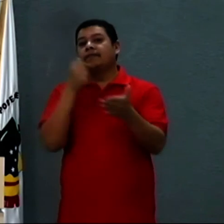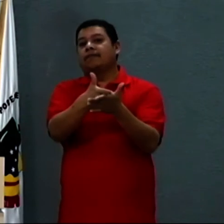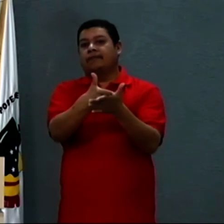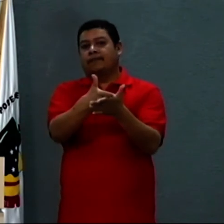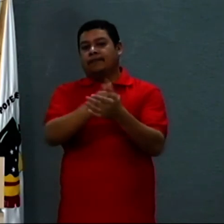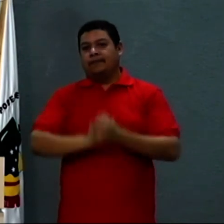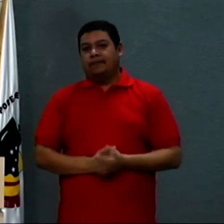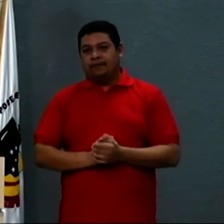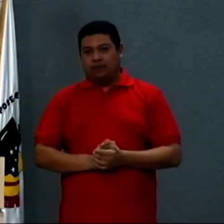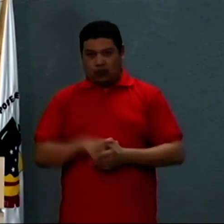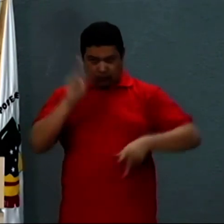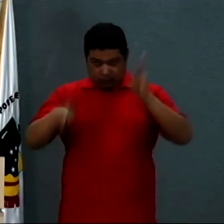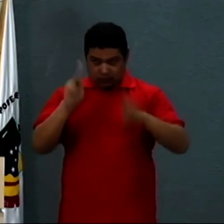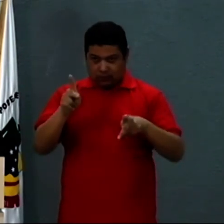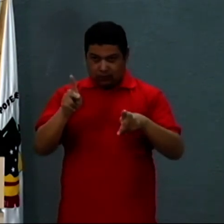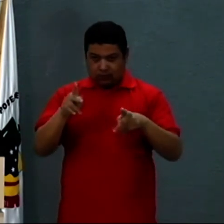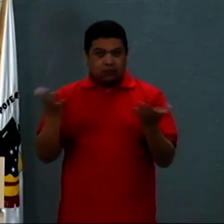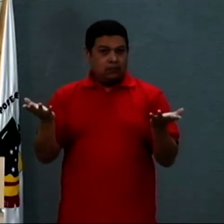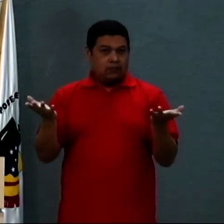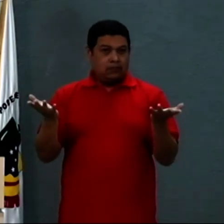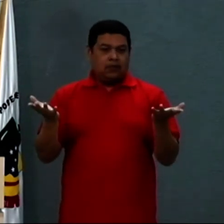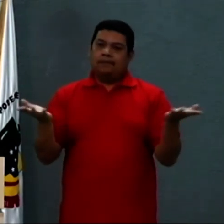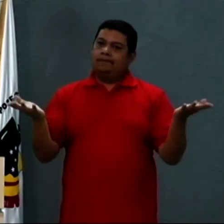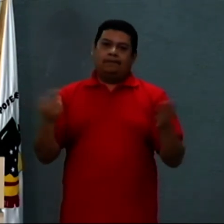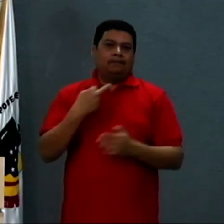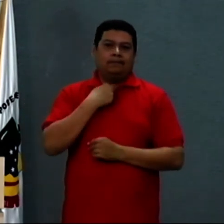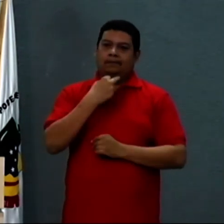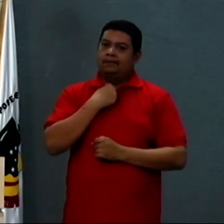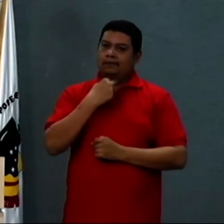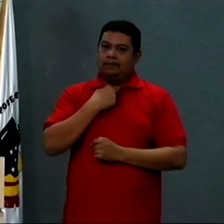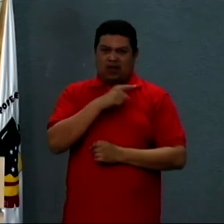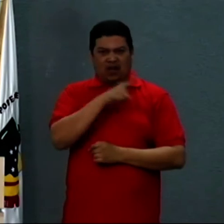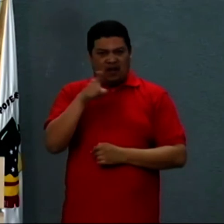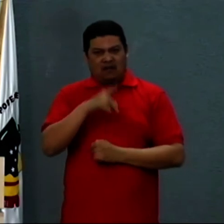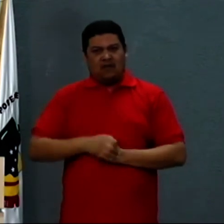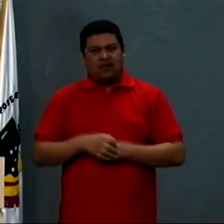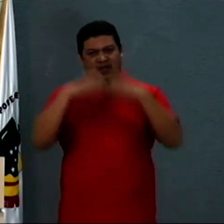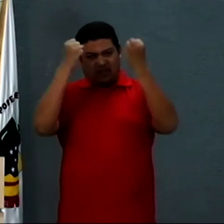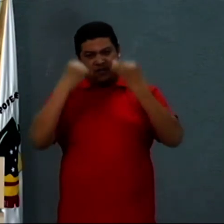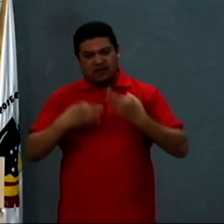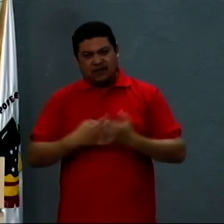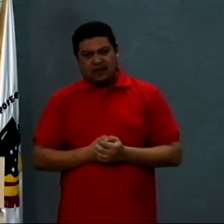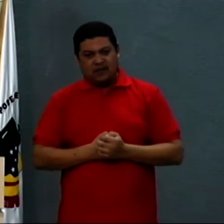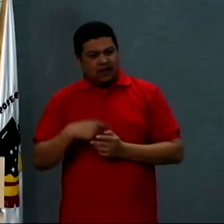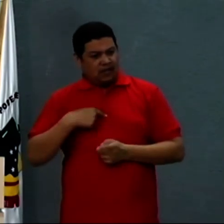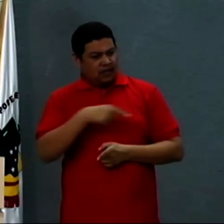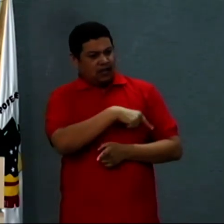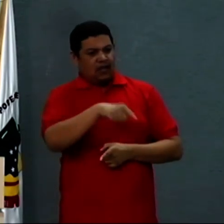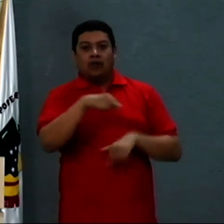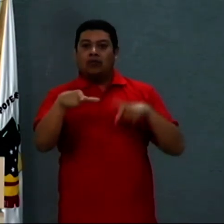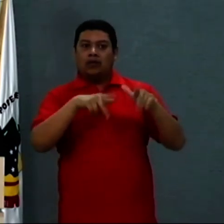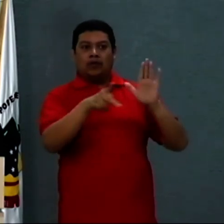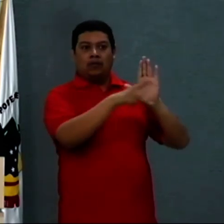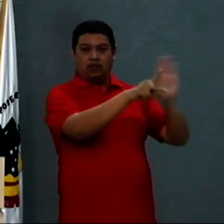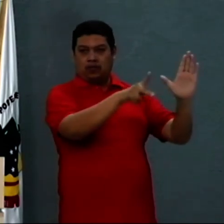pagar? O povo? Então isso é uma vergonha, você dizer, chegar a falar, dizendo que aquilo ali é uma empresa particular que está fazendo